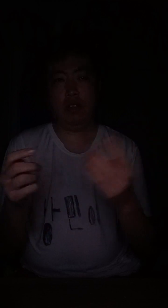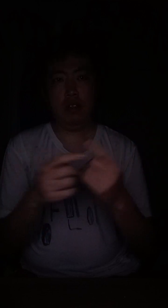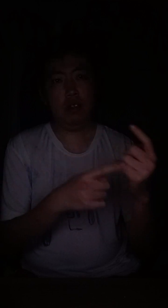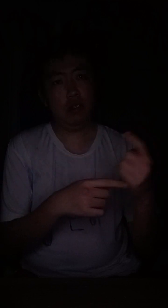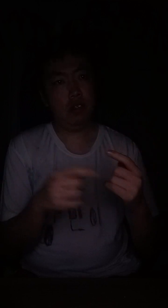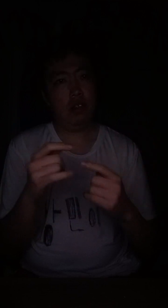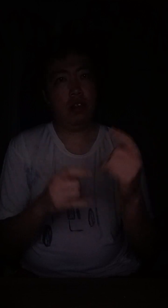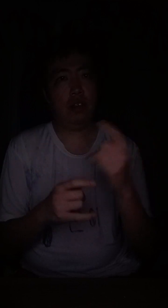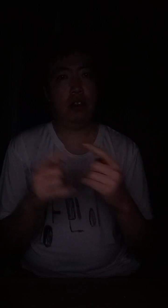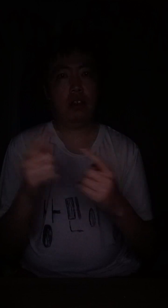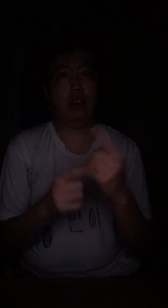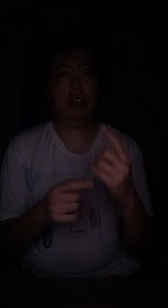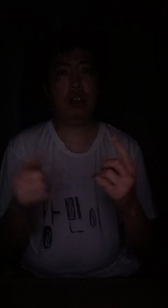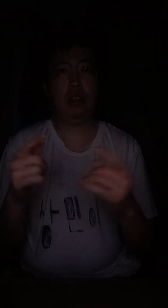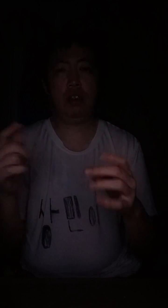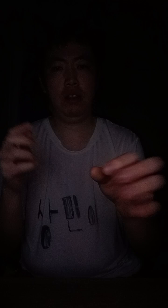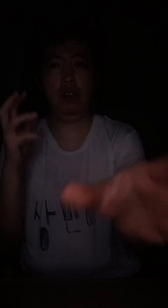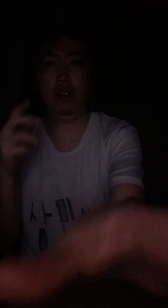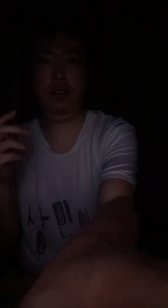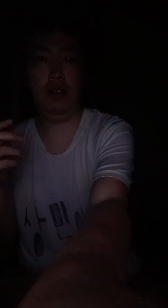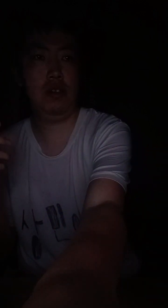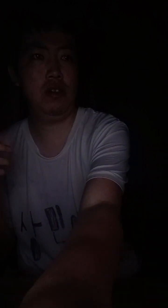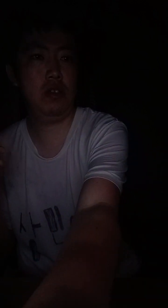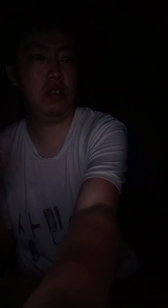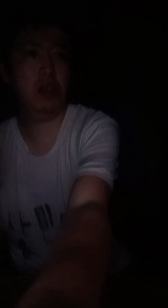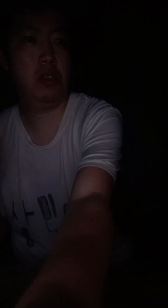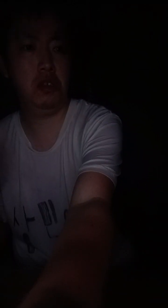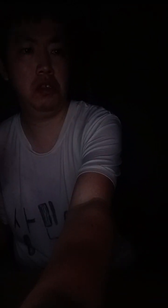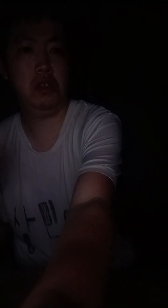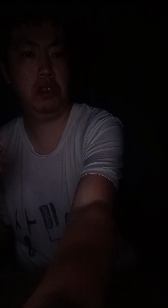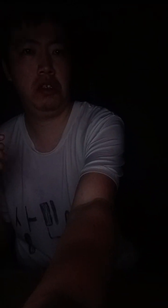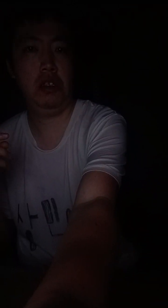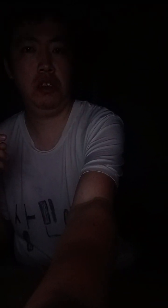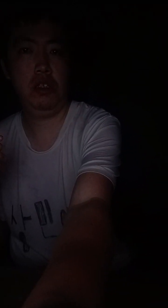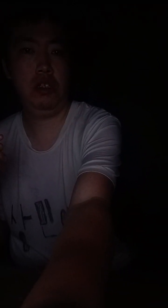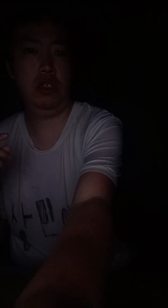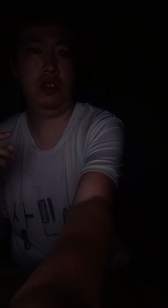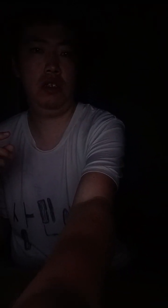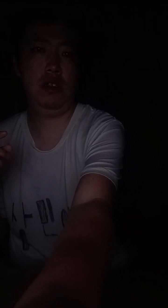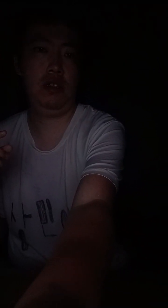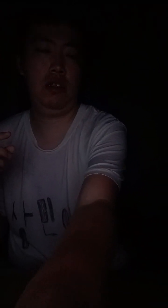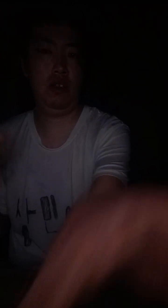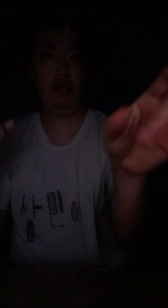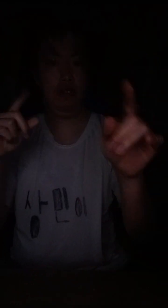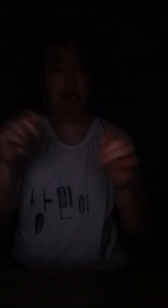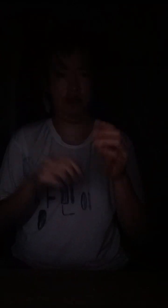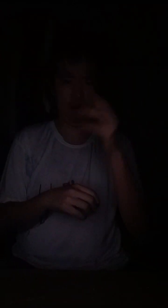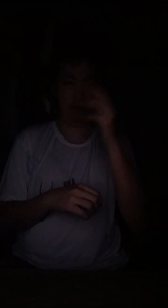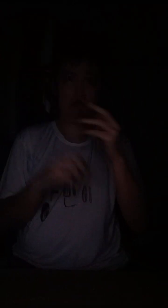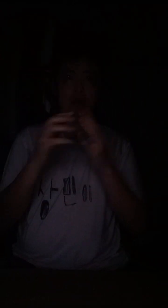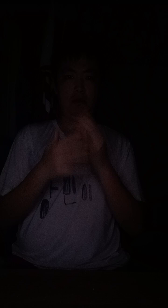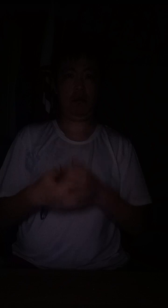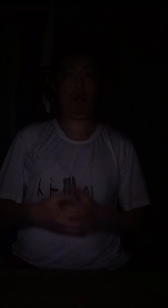적발됐던 사실이 드러났습니다. 또 불법 주정차 과태료를 내지 않아 차량이 7번이나 압류되기도 했는데요.